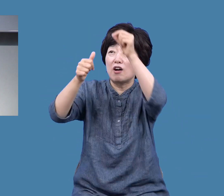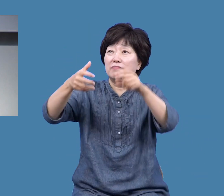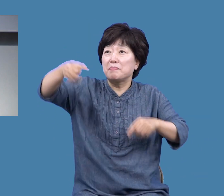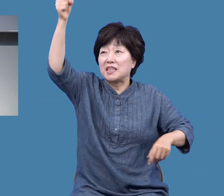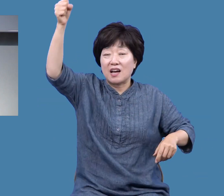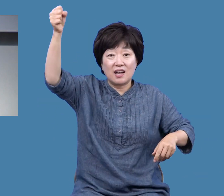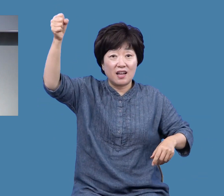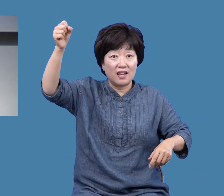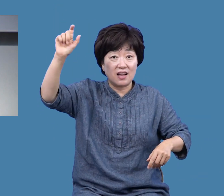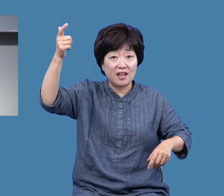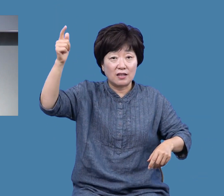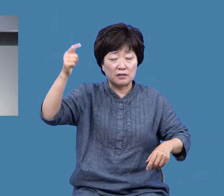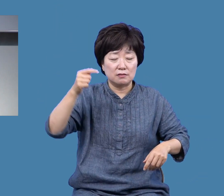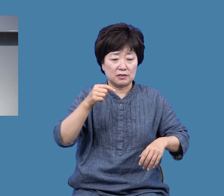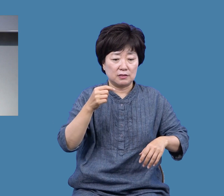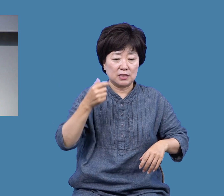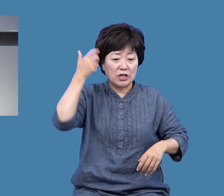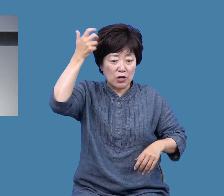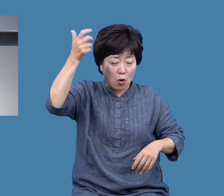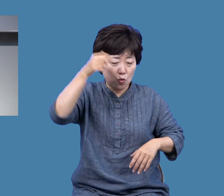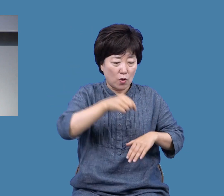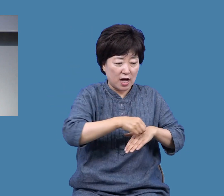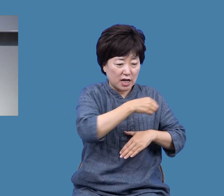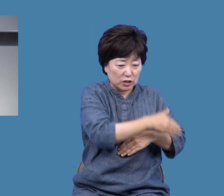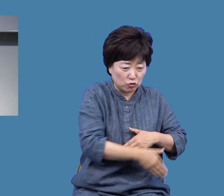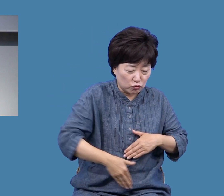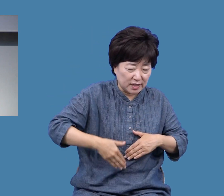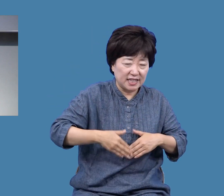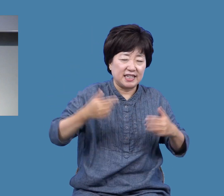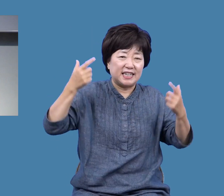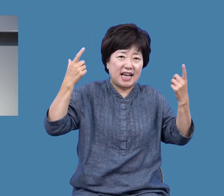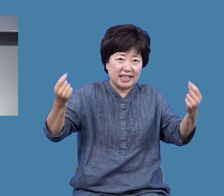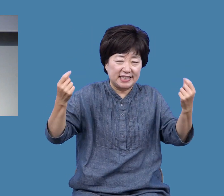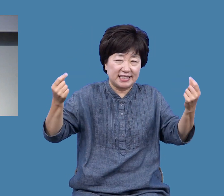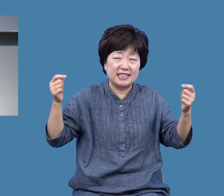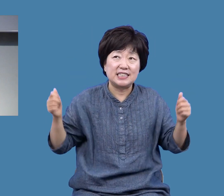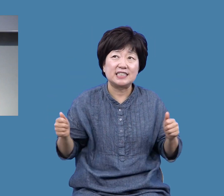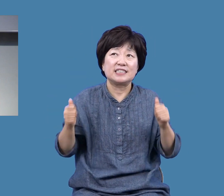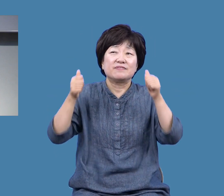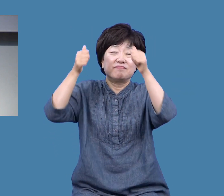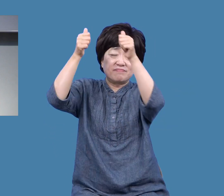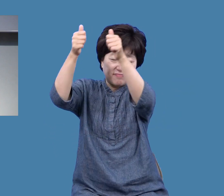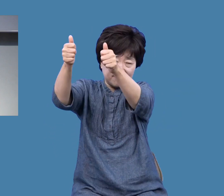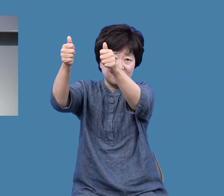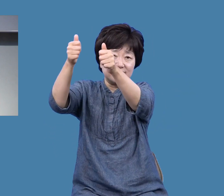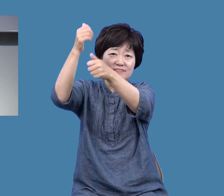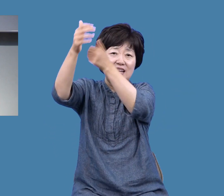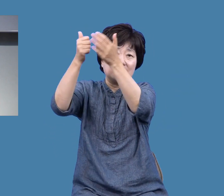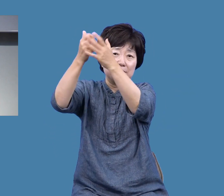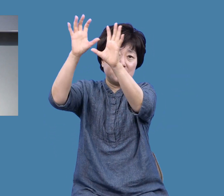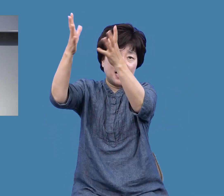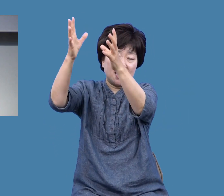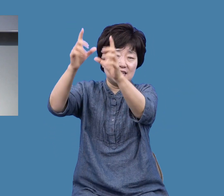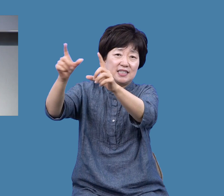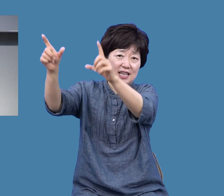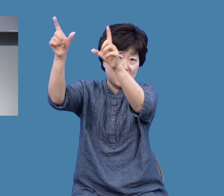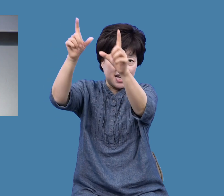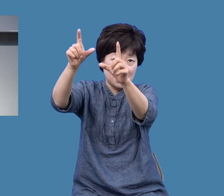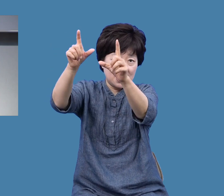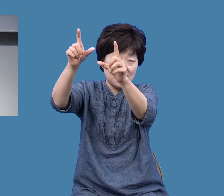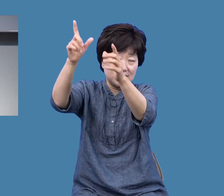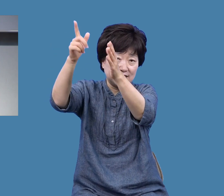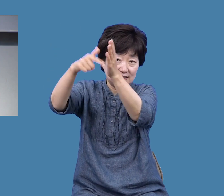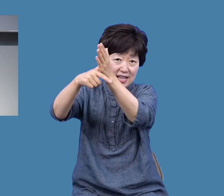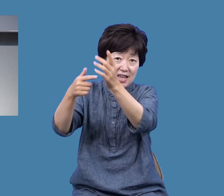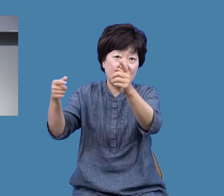우리의 영과 몸이 다 영원한 하나님의 나라에서 살게 될 텐데, 그 영원한 하나님의 나라에서 영과 몸이